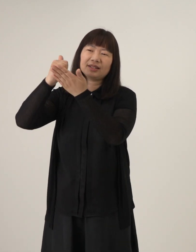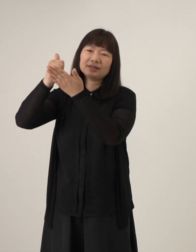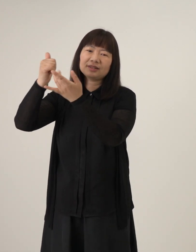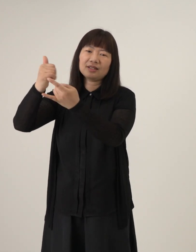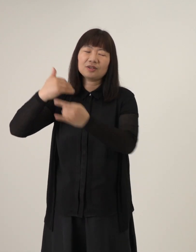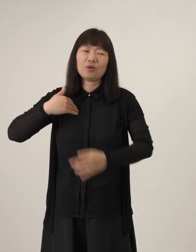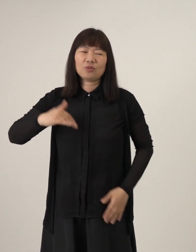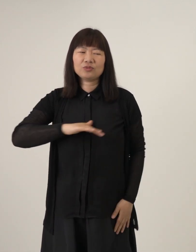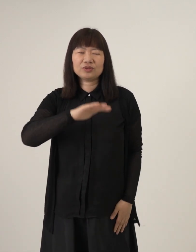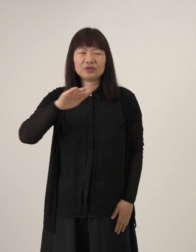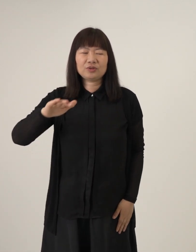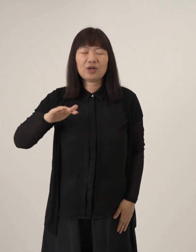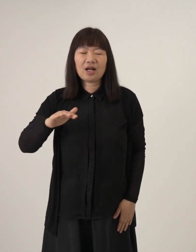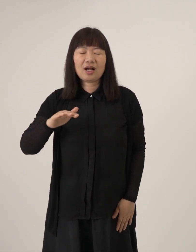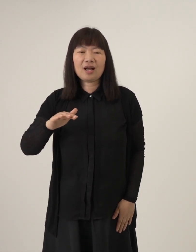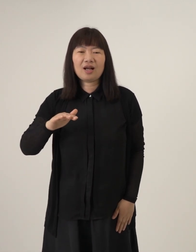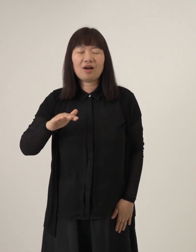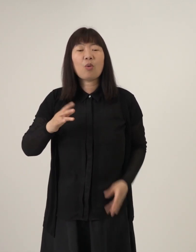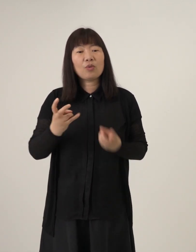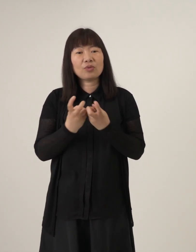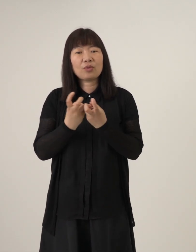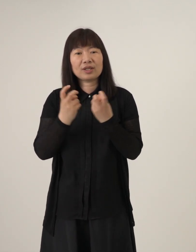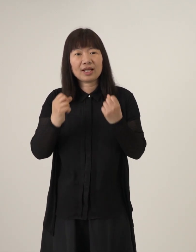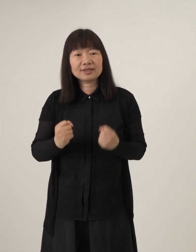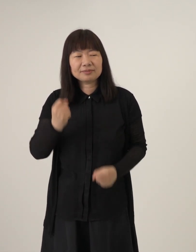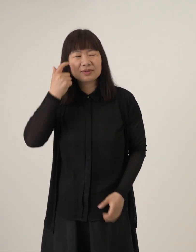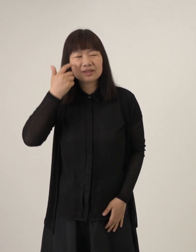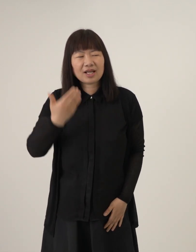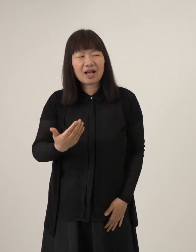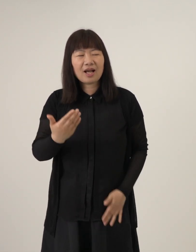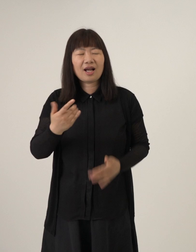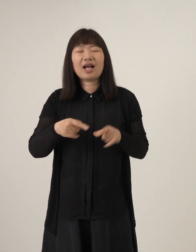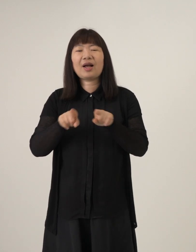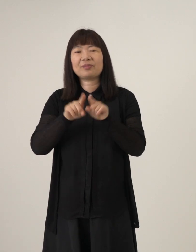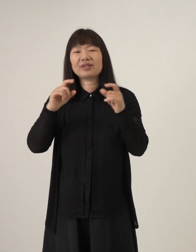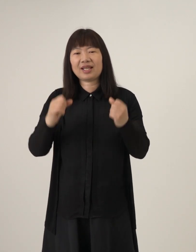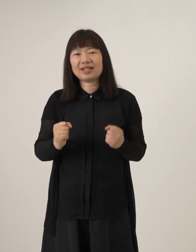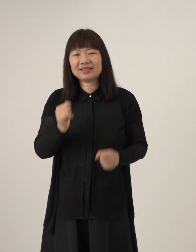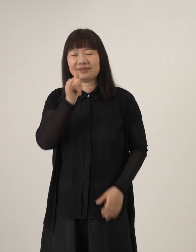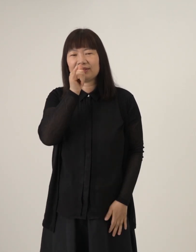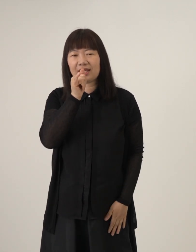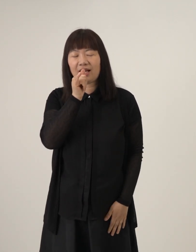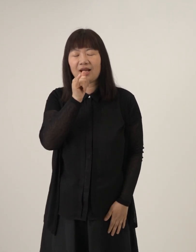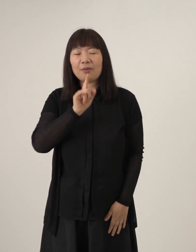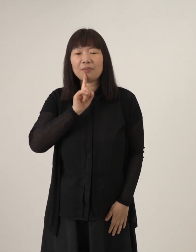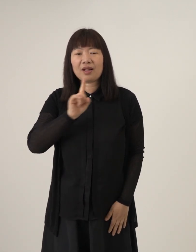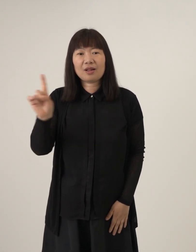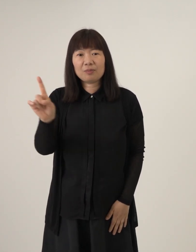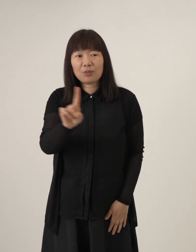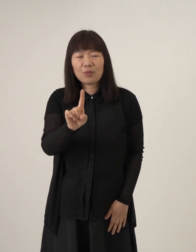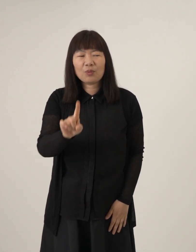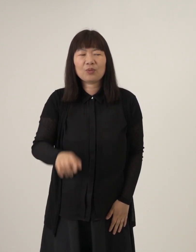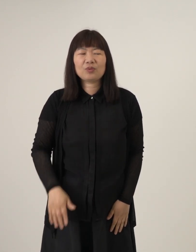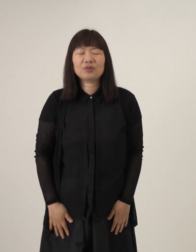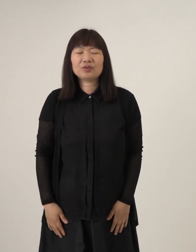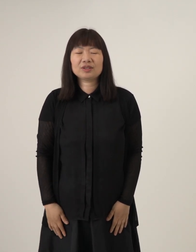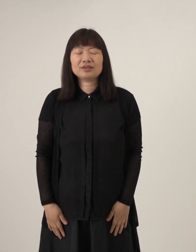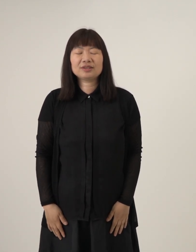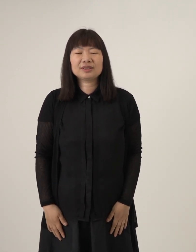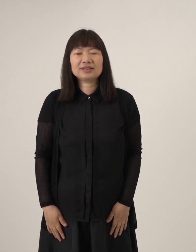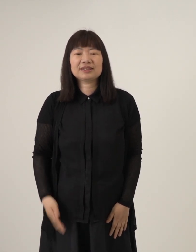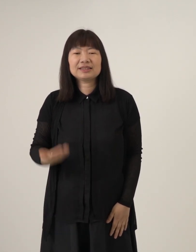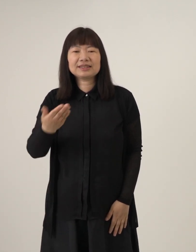하나님이 우리와 어떻게 계시다? 함께 계시다. 자, 이 무슨 얘기냐면